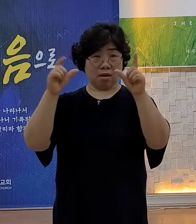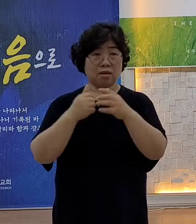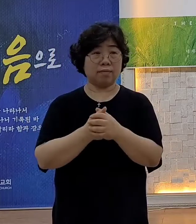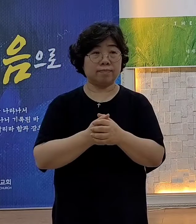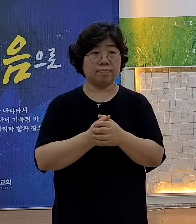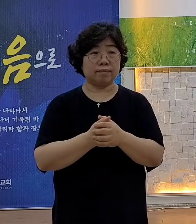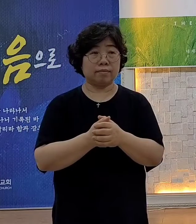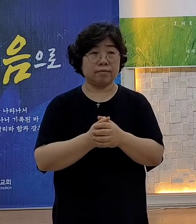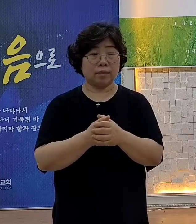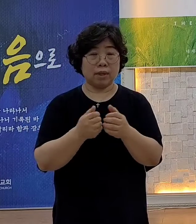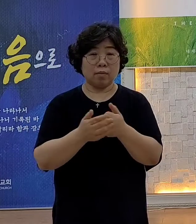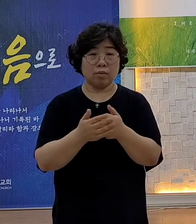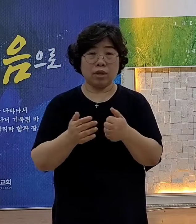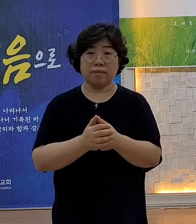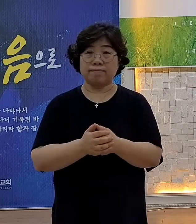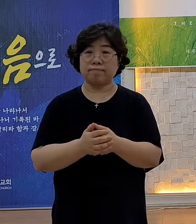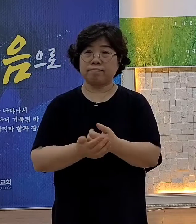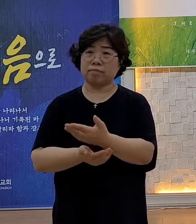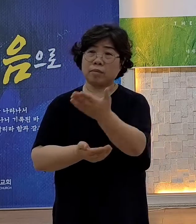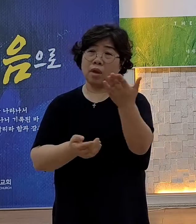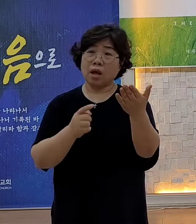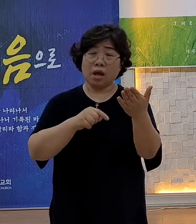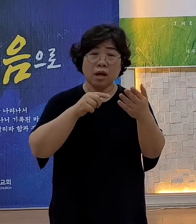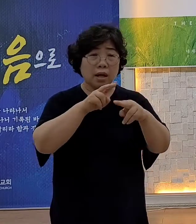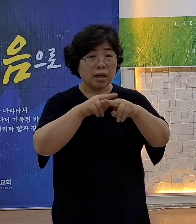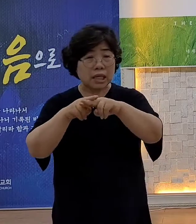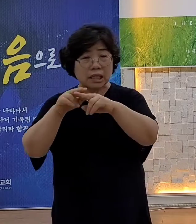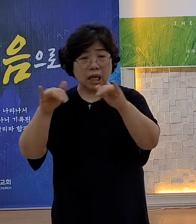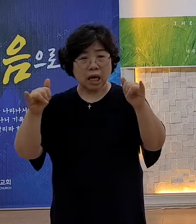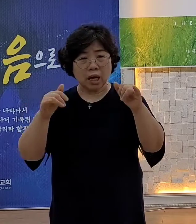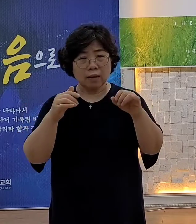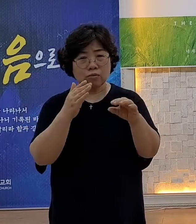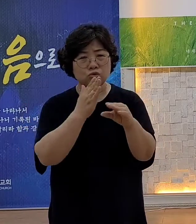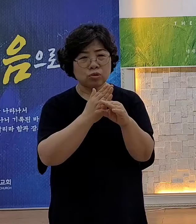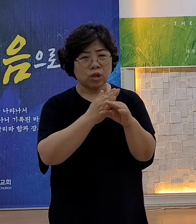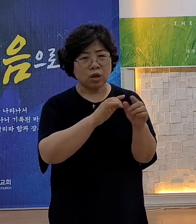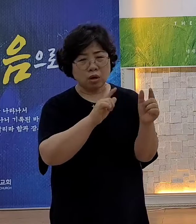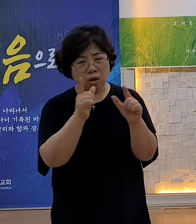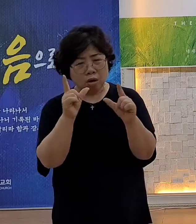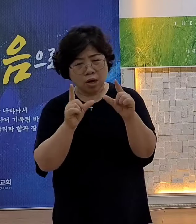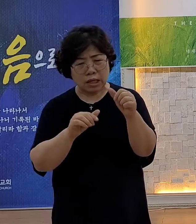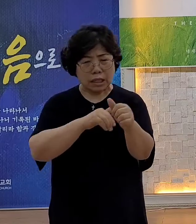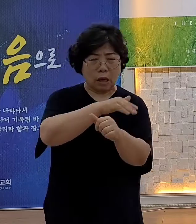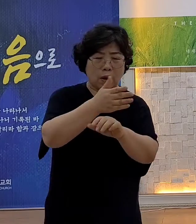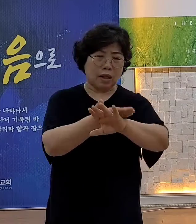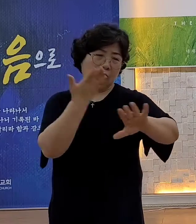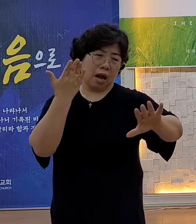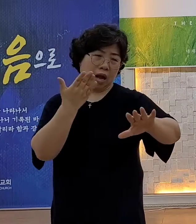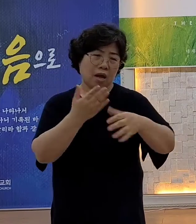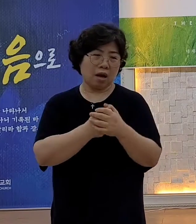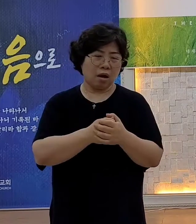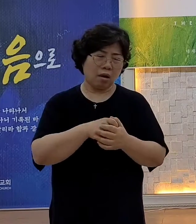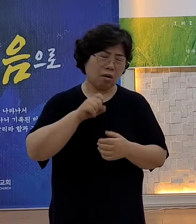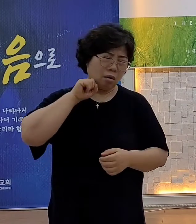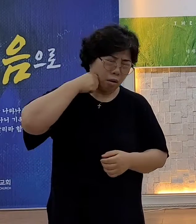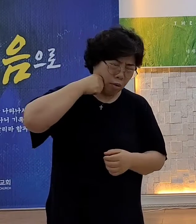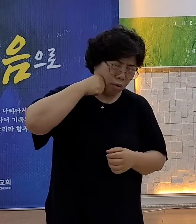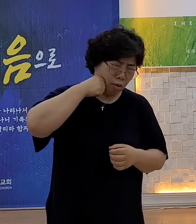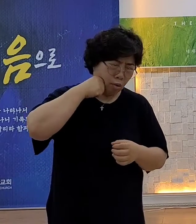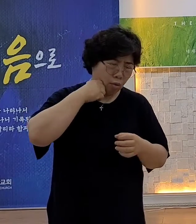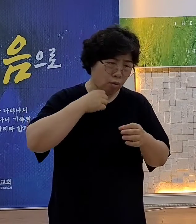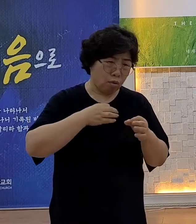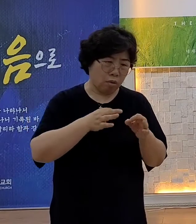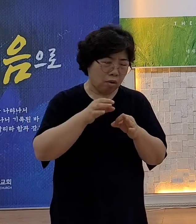여기 여러 모양으로 다 계시지만 어떤 분들은 정말 경기가 어렵고 소득이 적어서 그래서